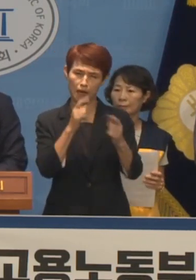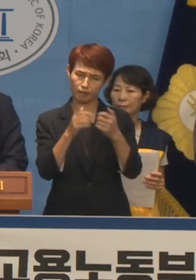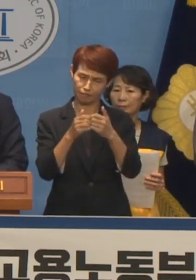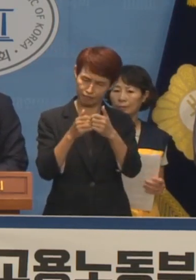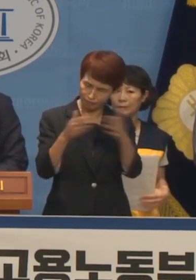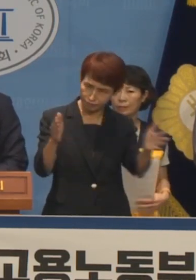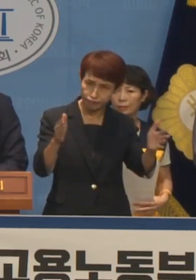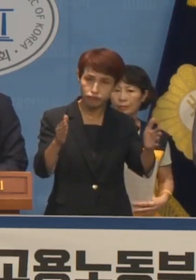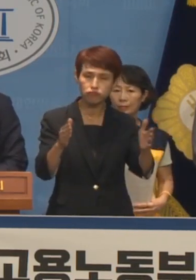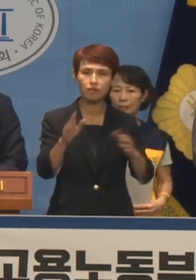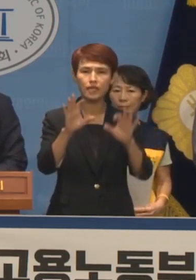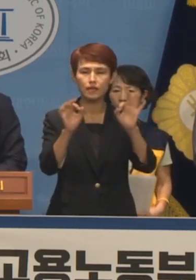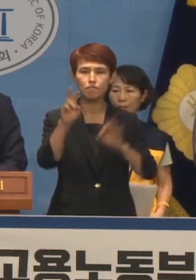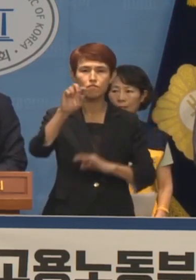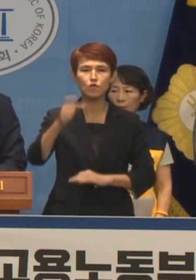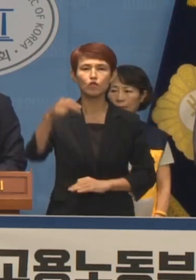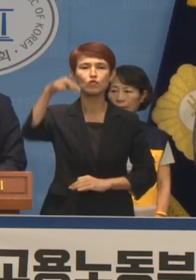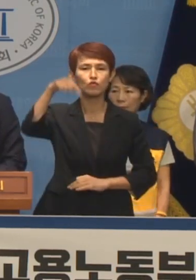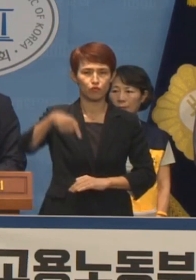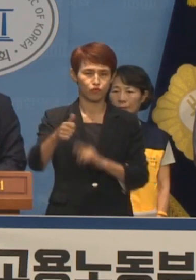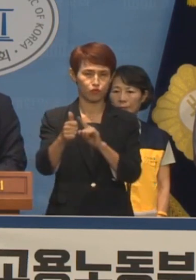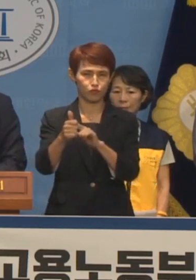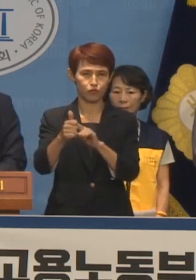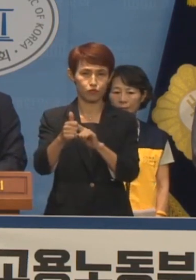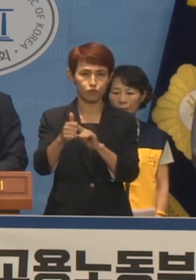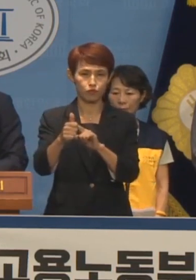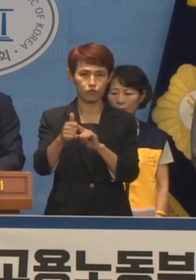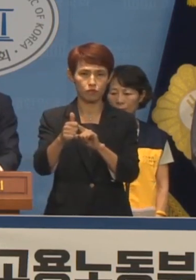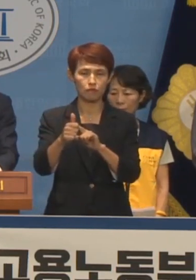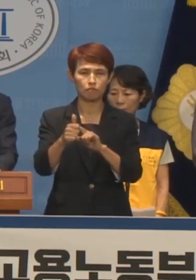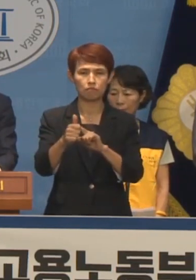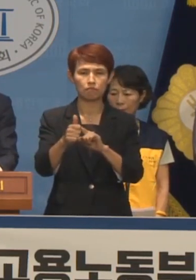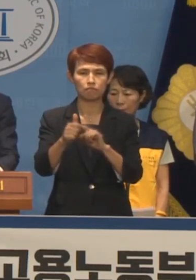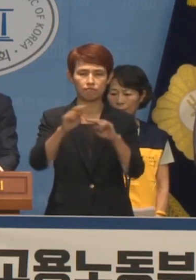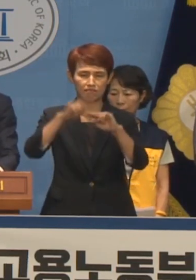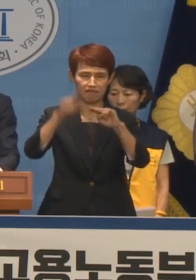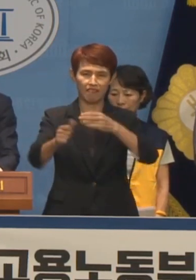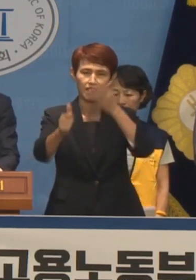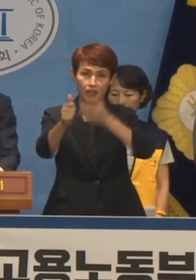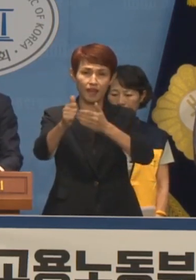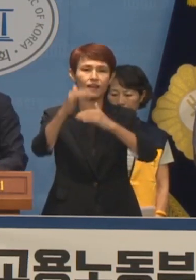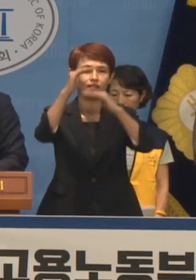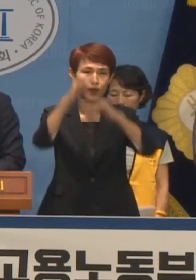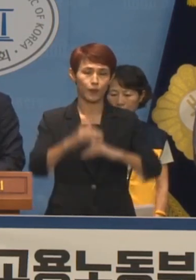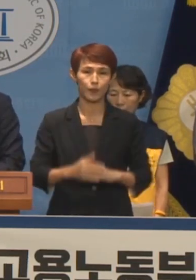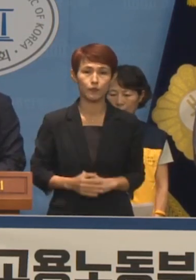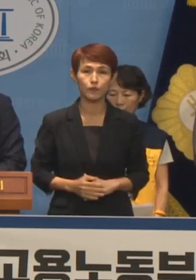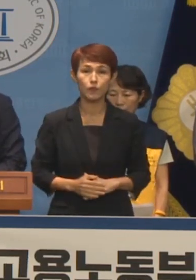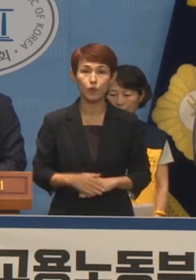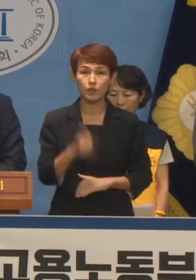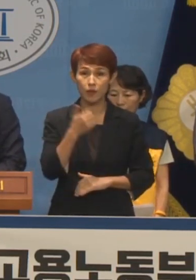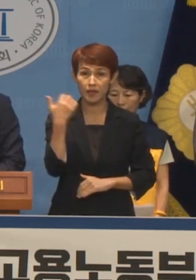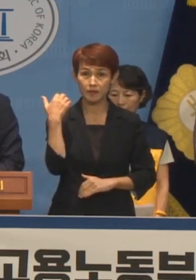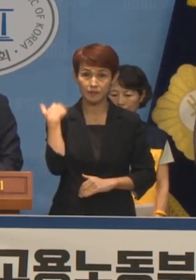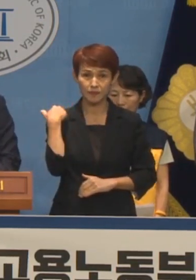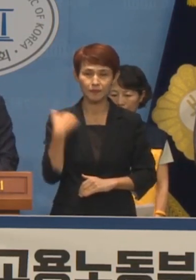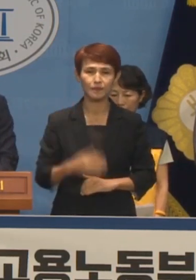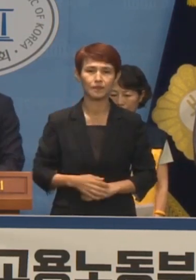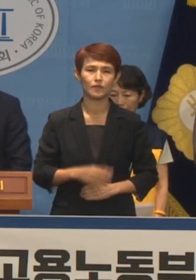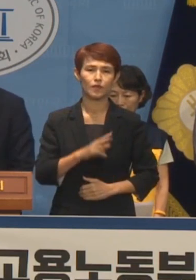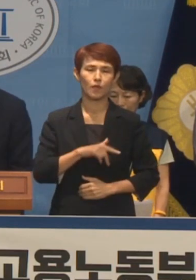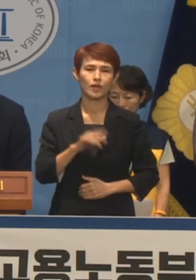장관 후보자 사퇴 촉구 공동 기자회견입니다. 오늘 기자회견 사회를 맡은 저는 더불어민주당 인천 서구 국회의원 이용호라고